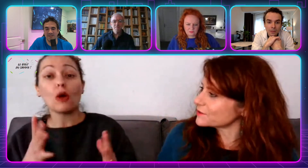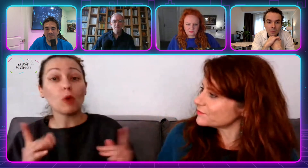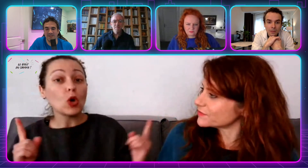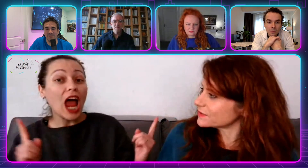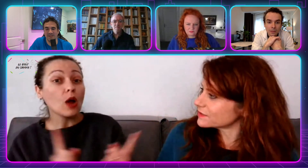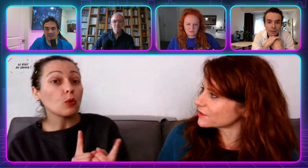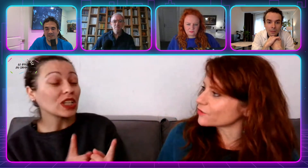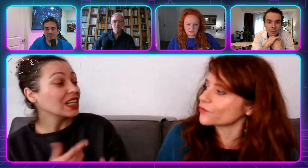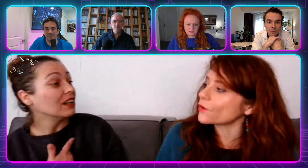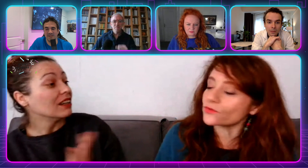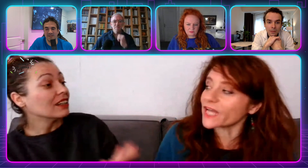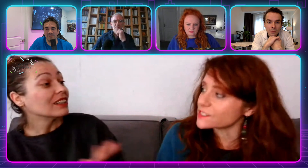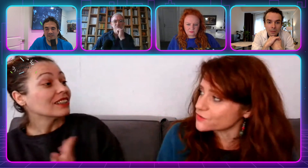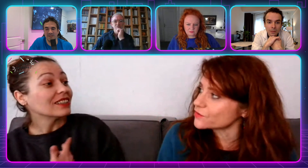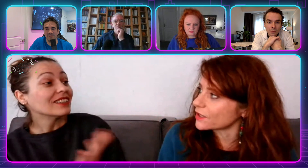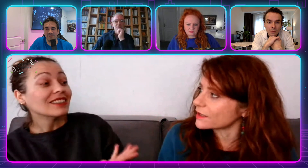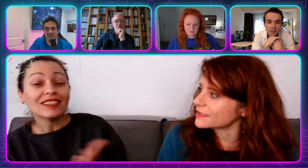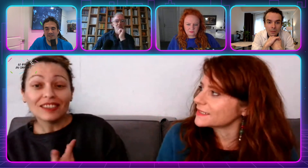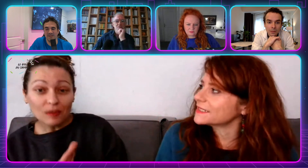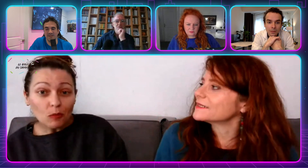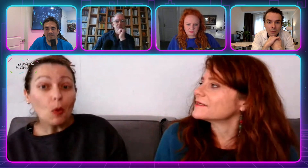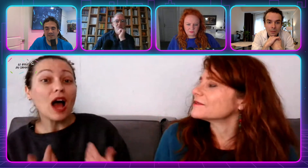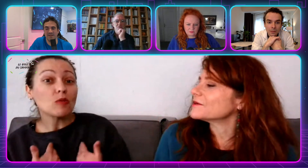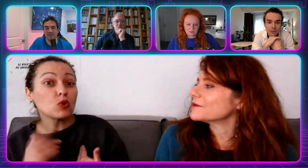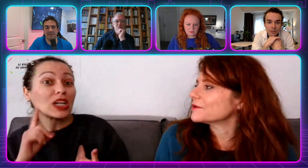Par exemple, quand on rencontre un sourd,